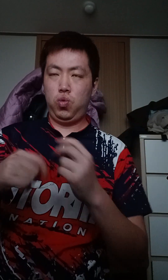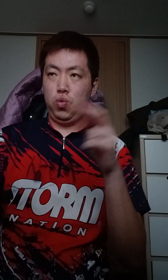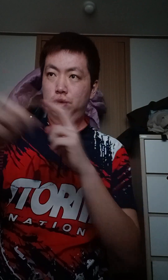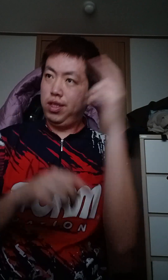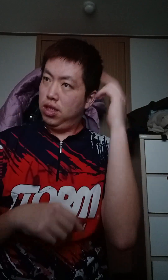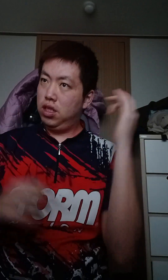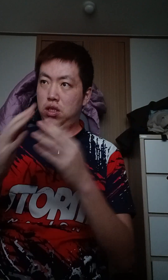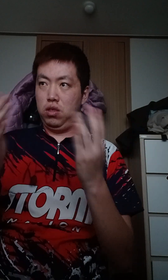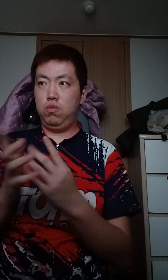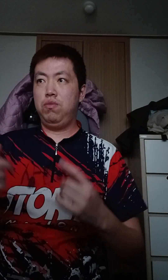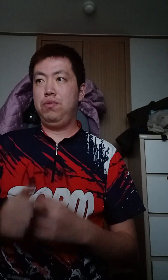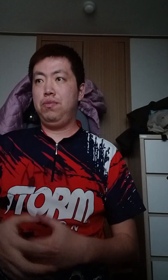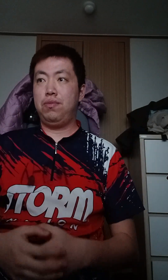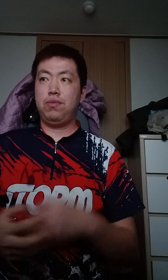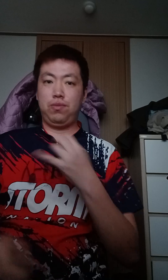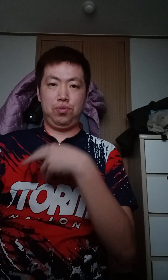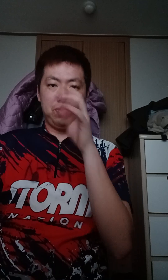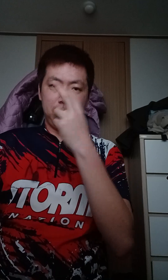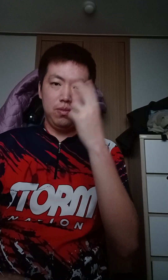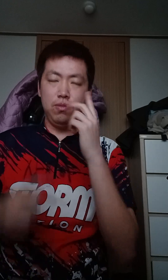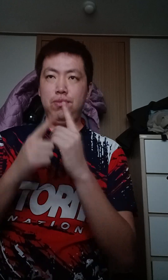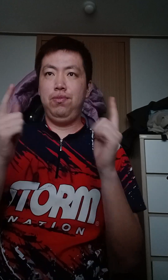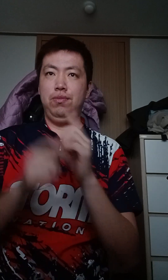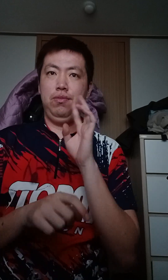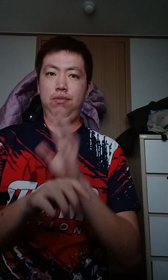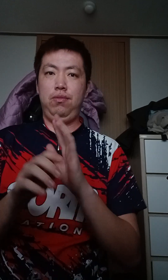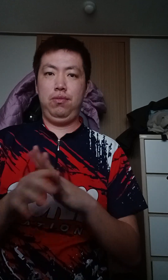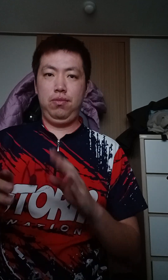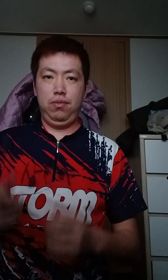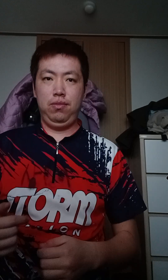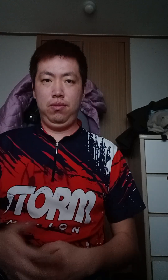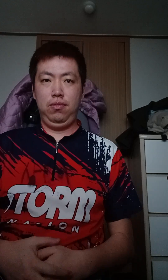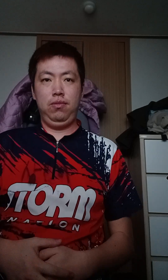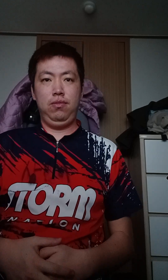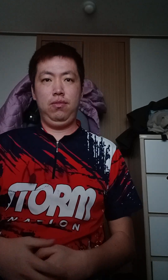관련법 위반 여부도 집중 조사하고 있습니다. YTN 우철입니다.